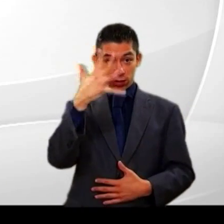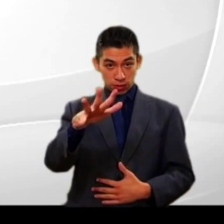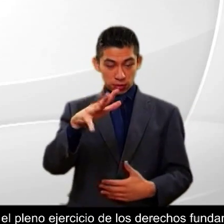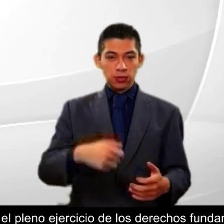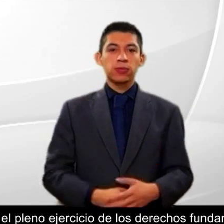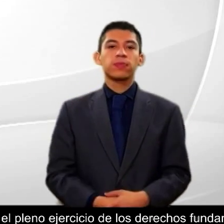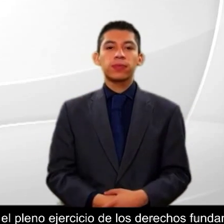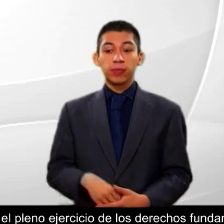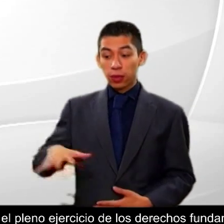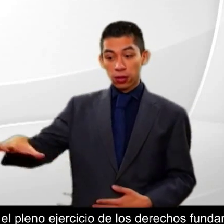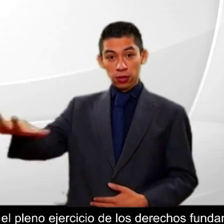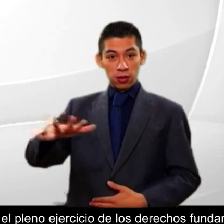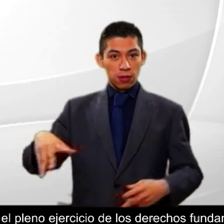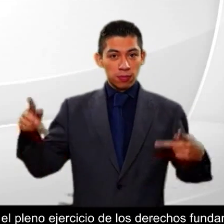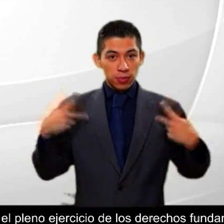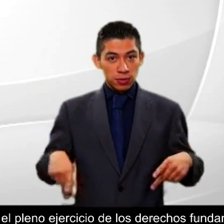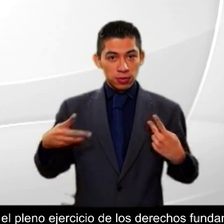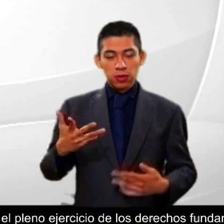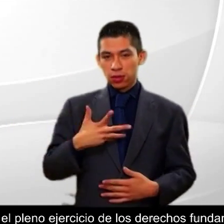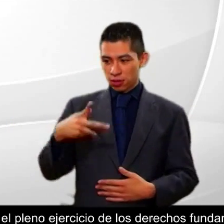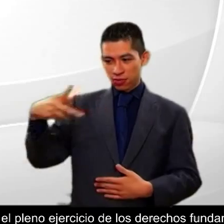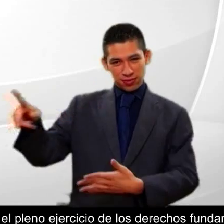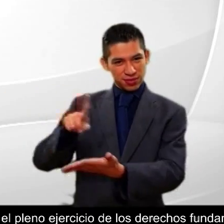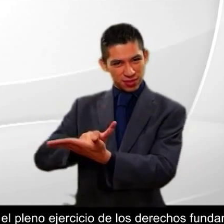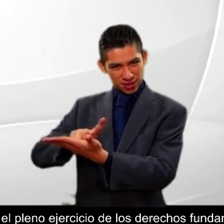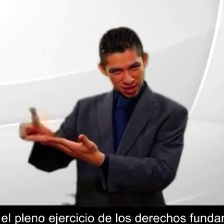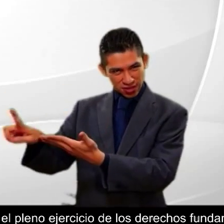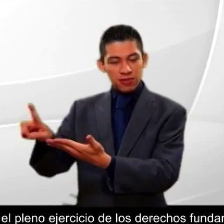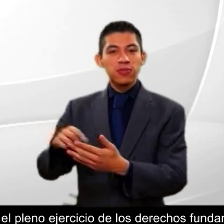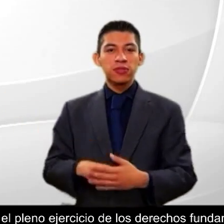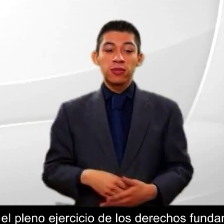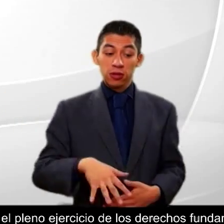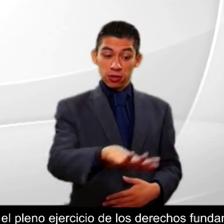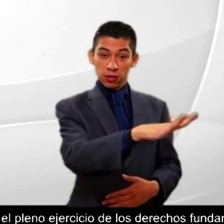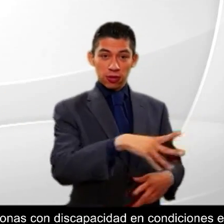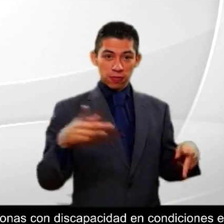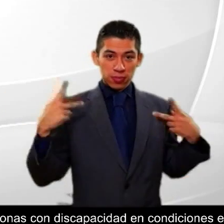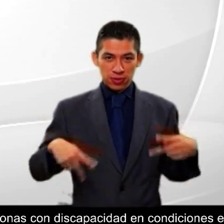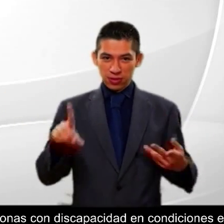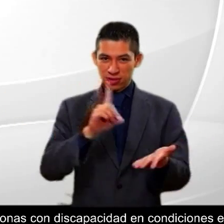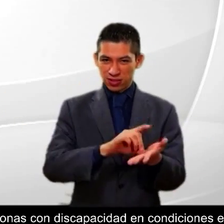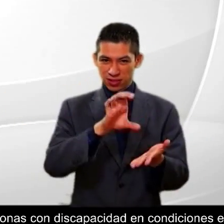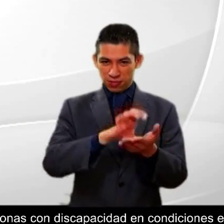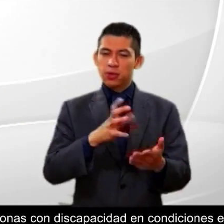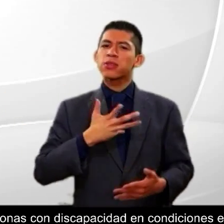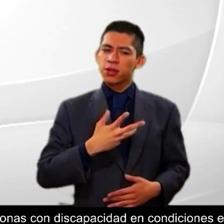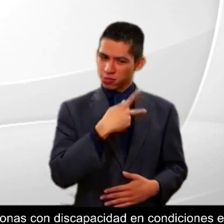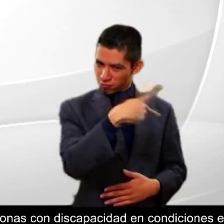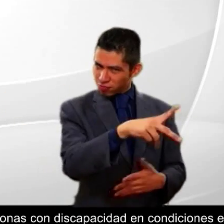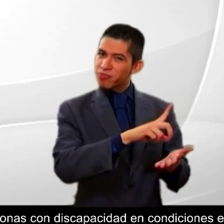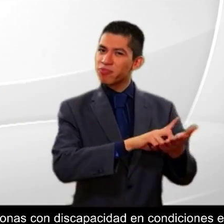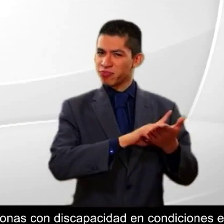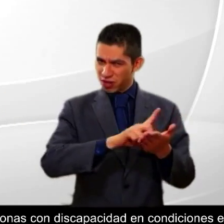10. Promover el pleno ejercicio de los derechos fundamentales de las personas con discapacidad en condiciones